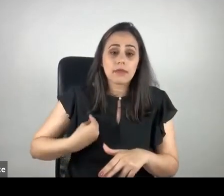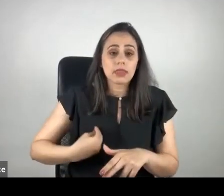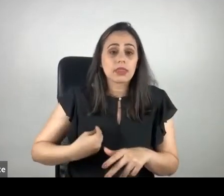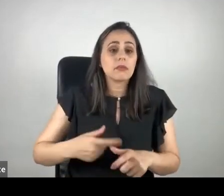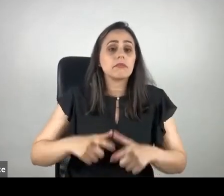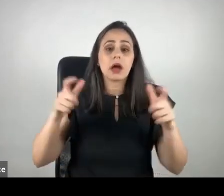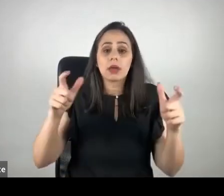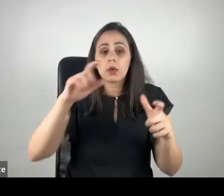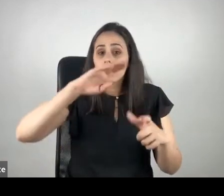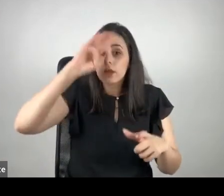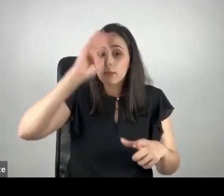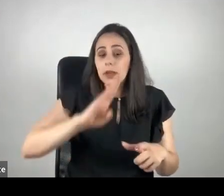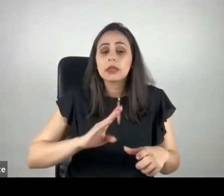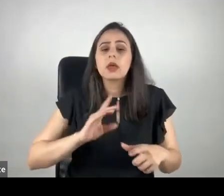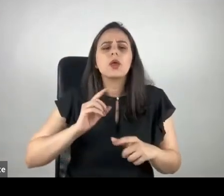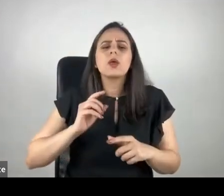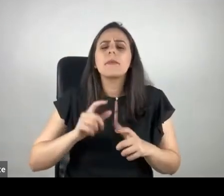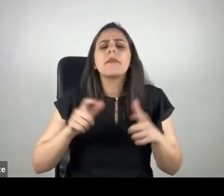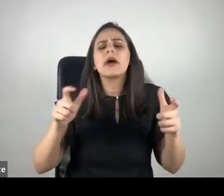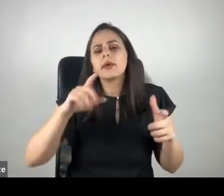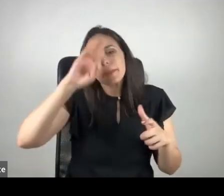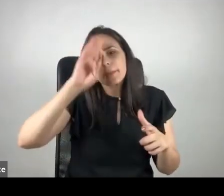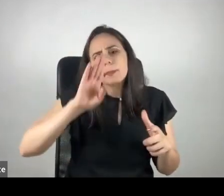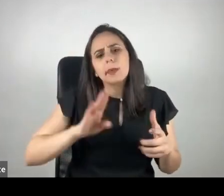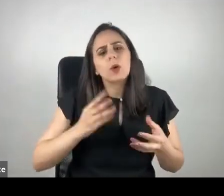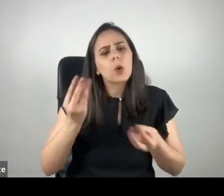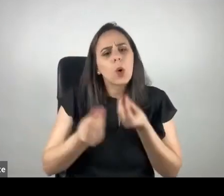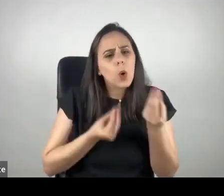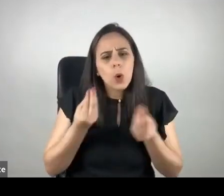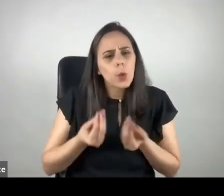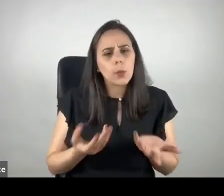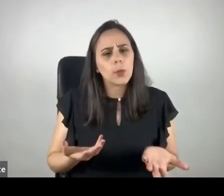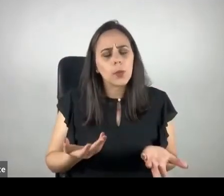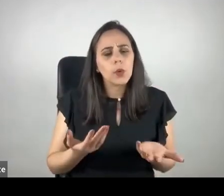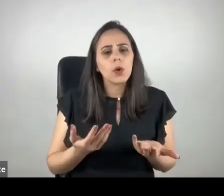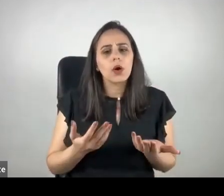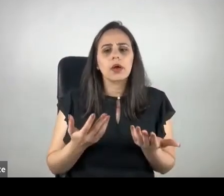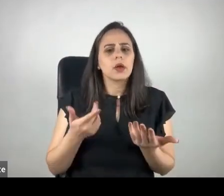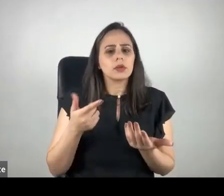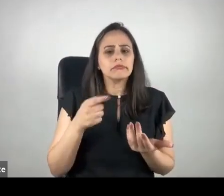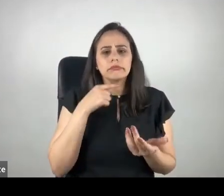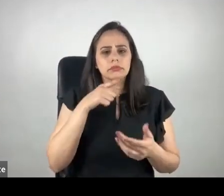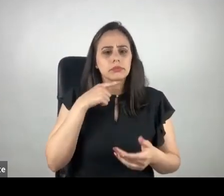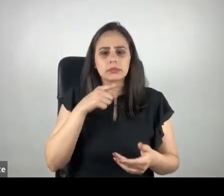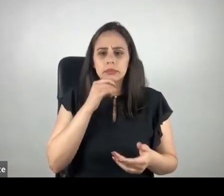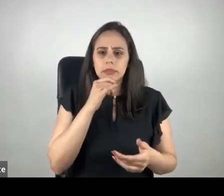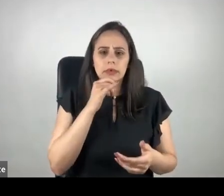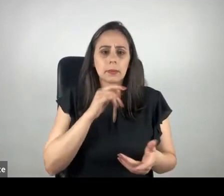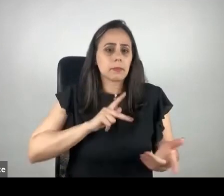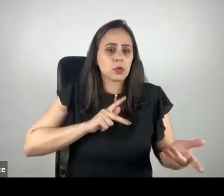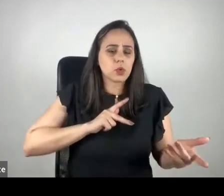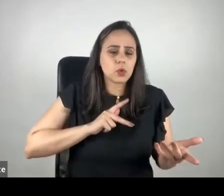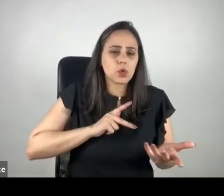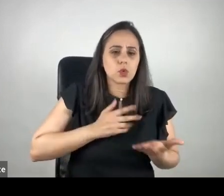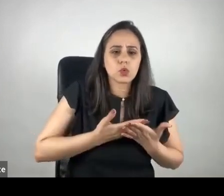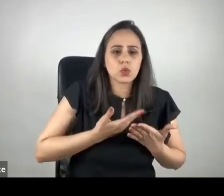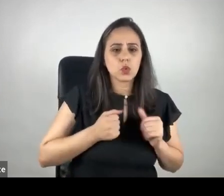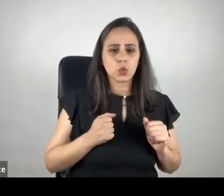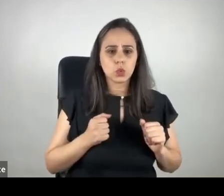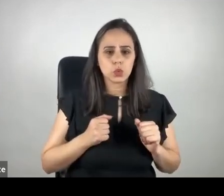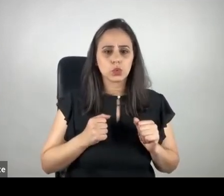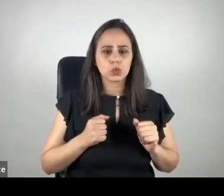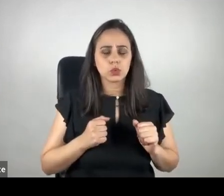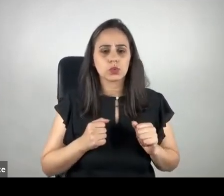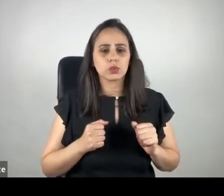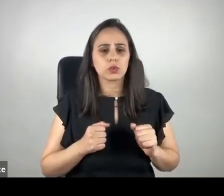brasileiros. A maioria dos brasileiros não teve acesso à educação particular, à saúde